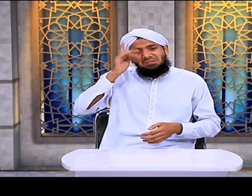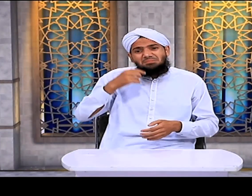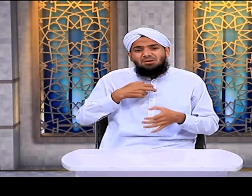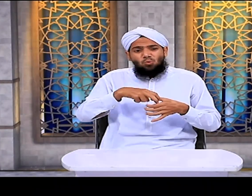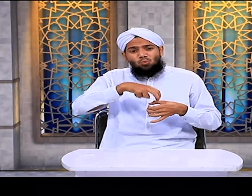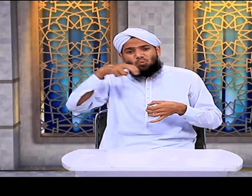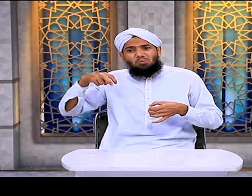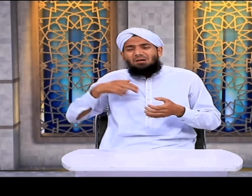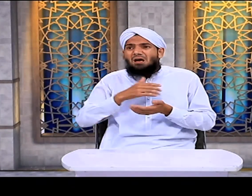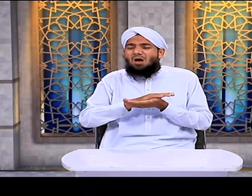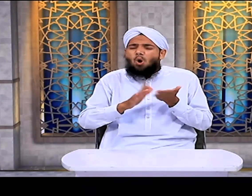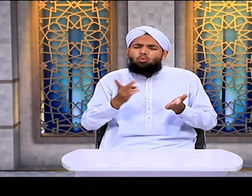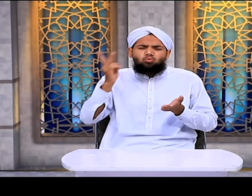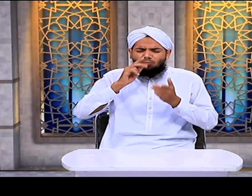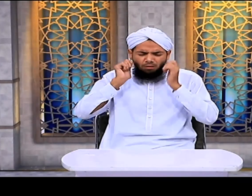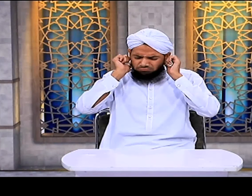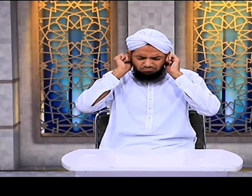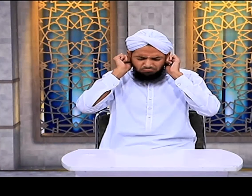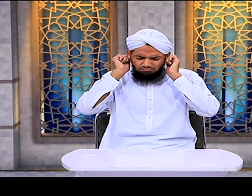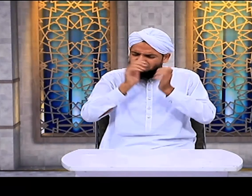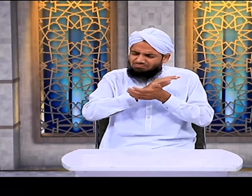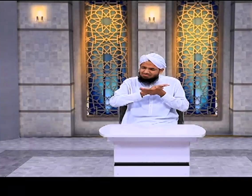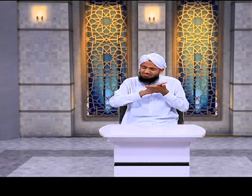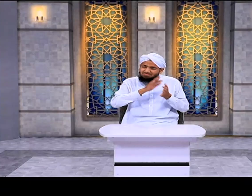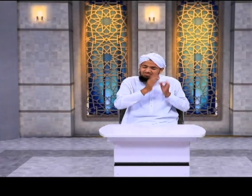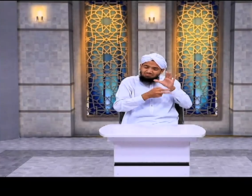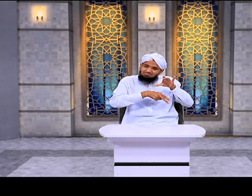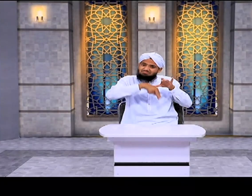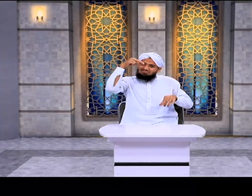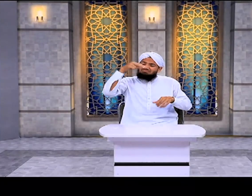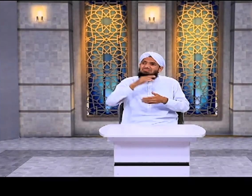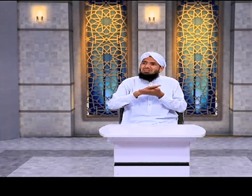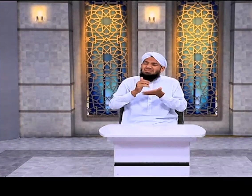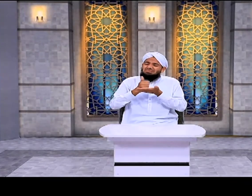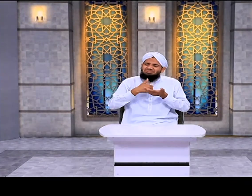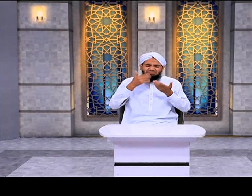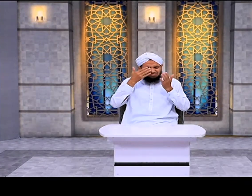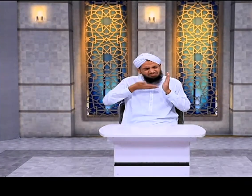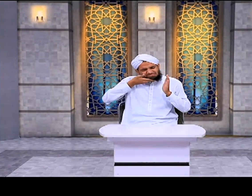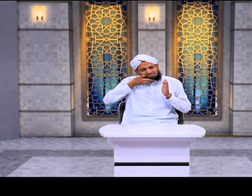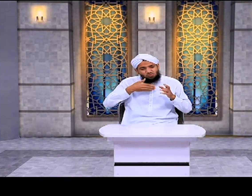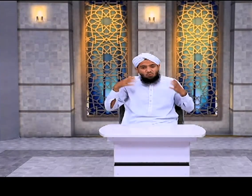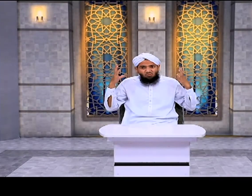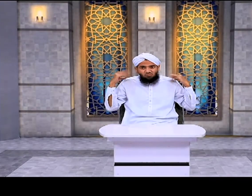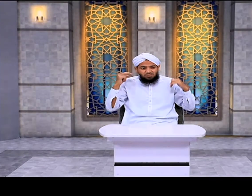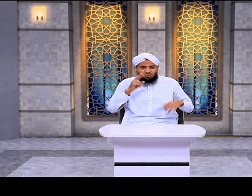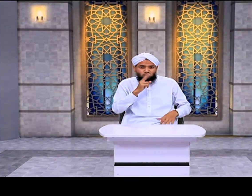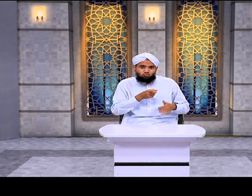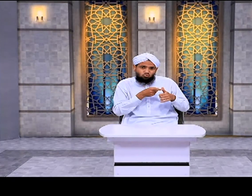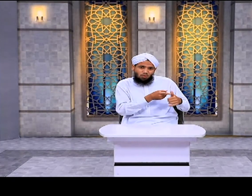دے، ہم دوبارہ برے اعمال نہیں کریں گے۔ دوزخ کے فرشتے جواب دیں گے، ہائے افسوس، امان کا وقت